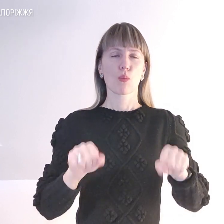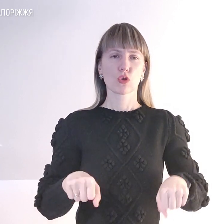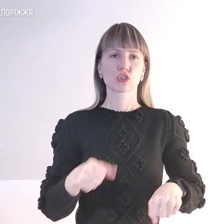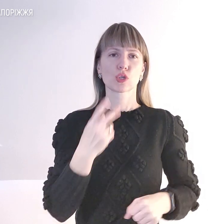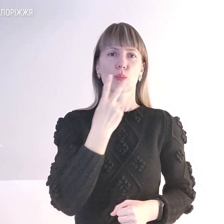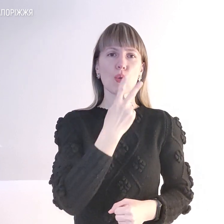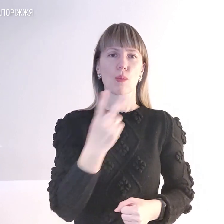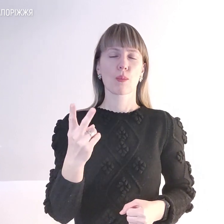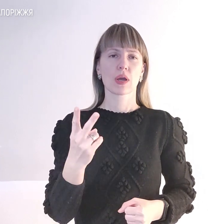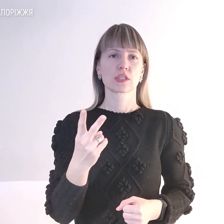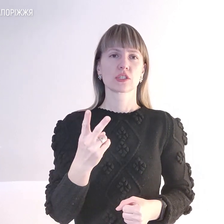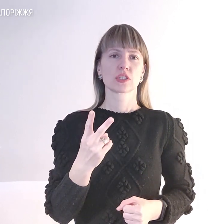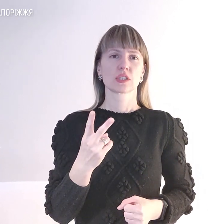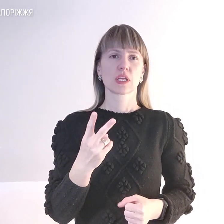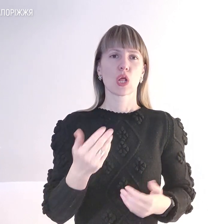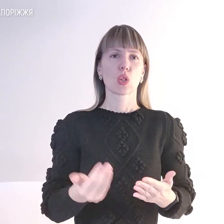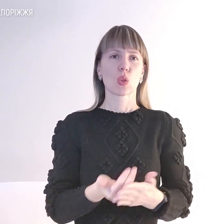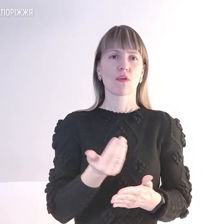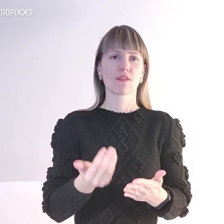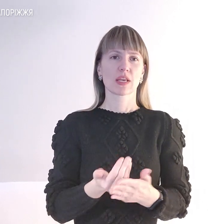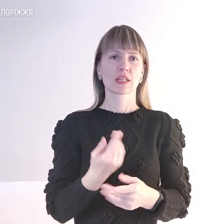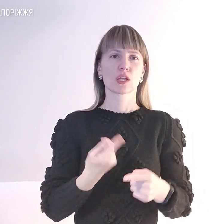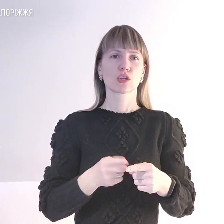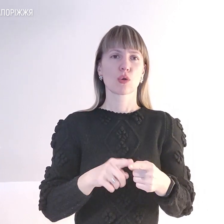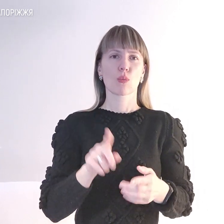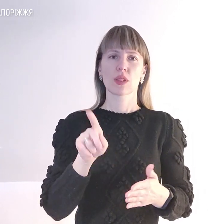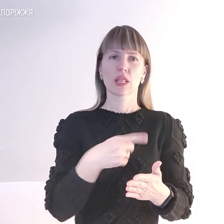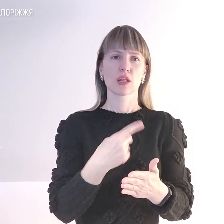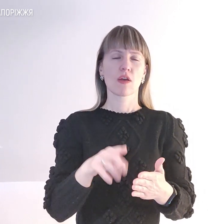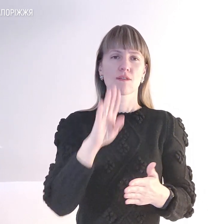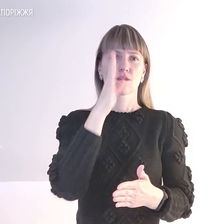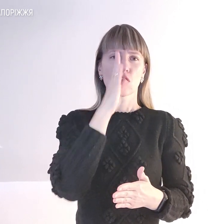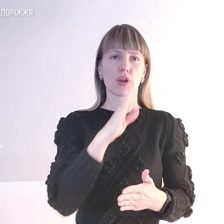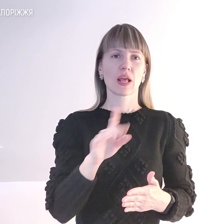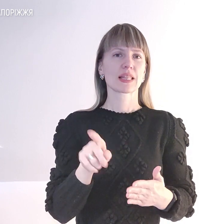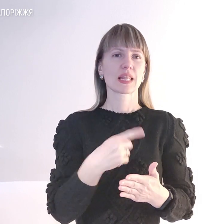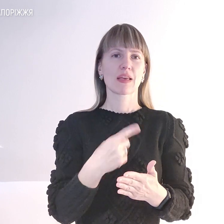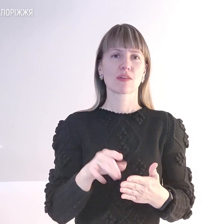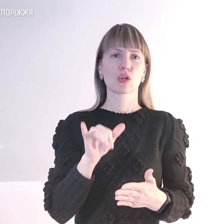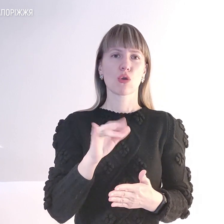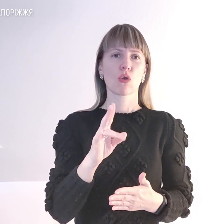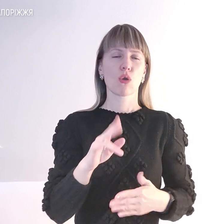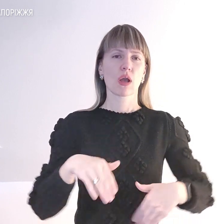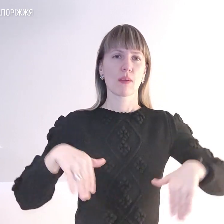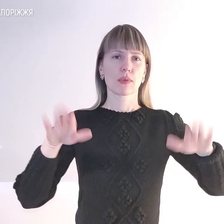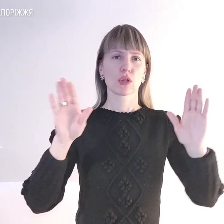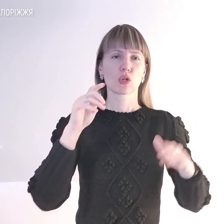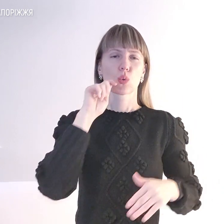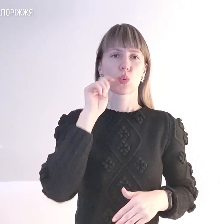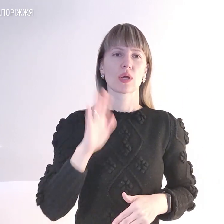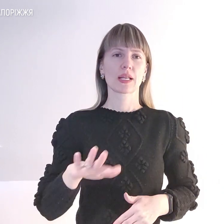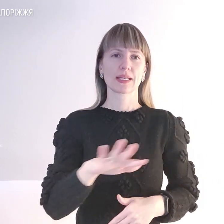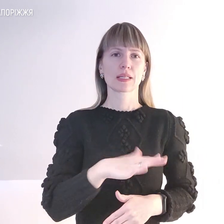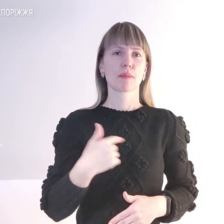побачити трансляції новин. Тому не довіряйте ворогам, не вірте у капітуляцію України, ми не